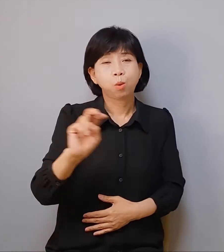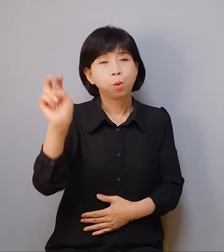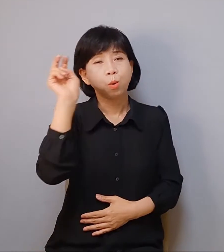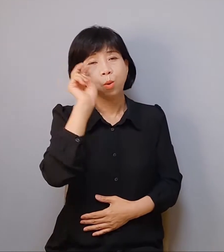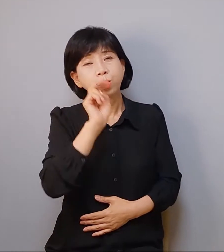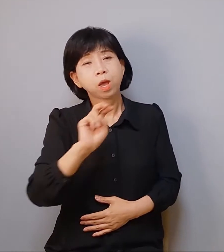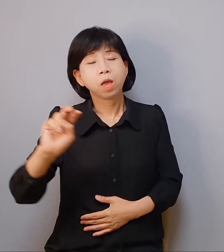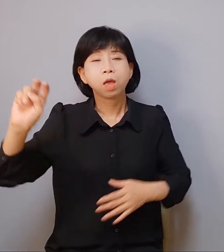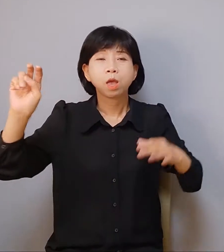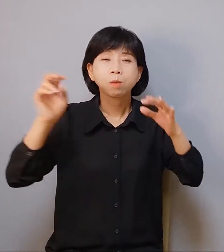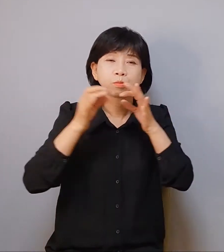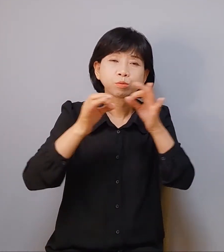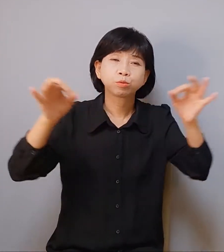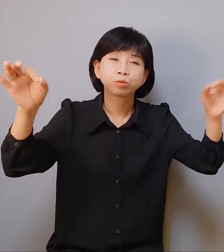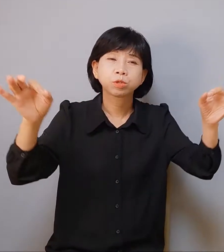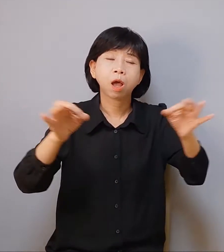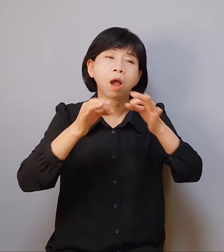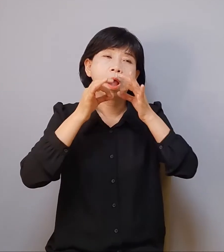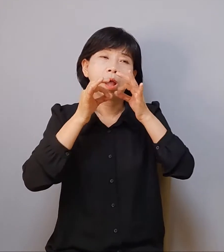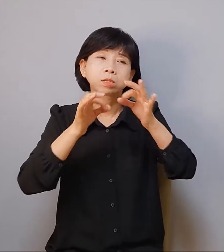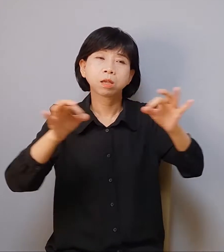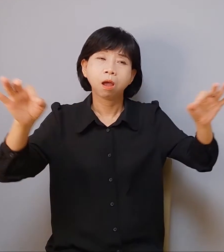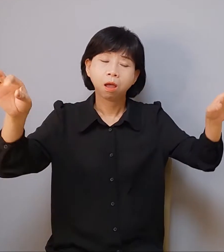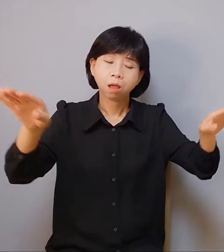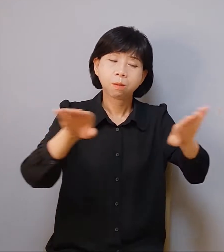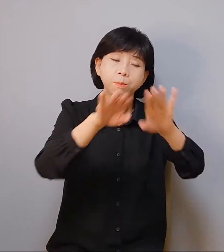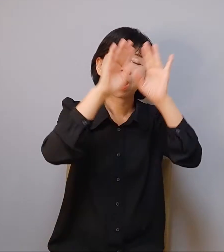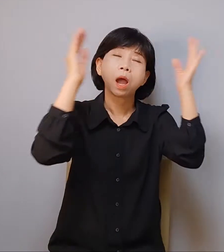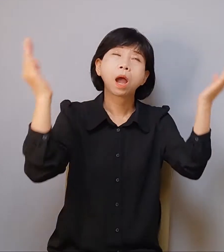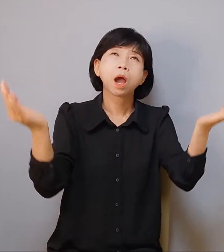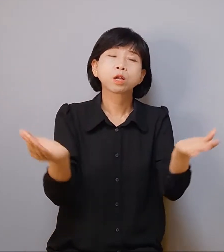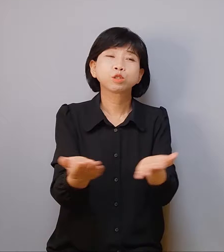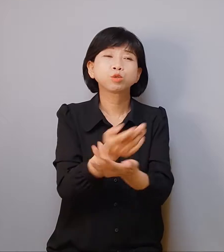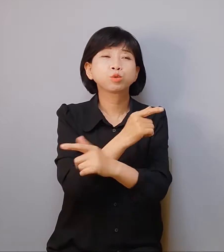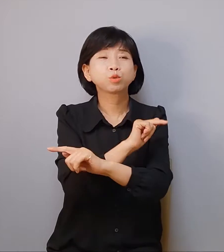무궁한 노래 불러서